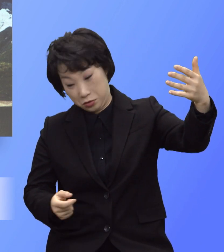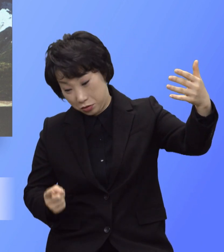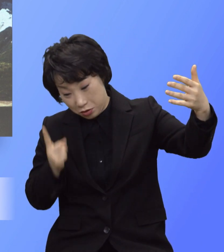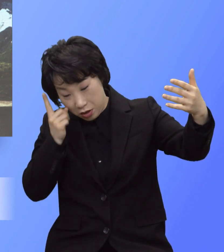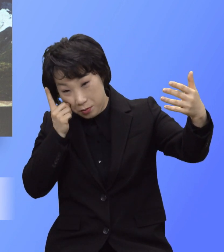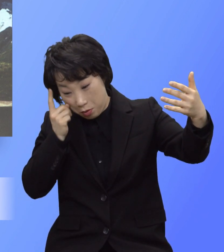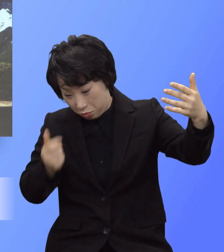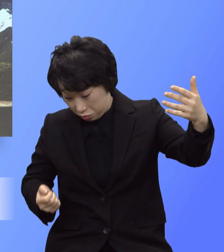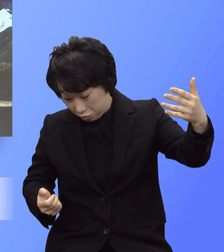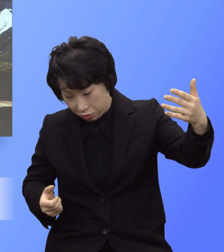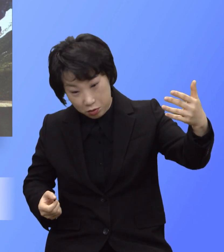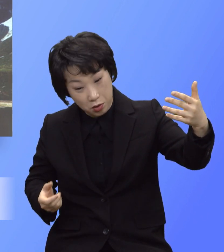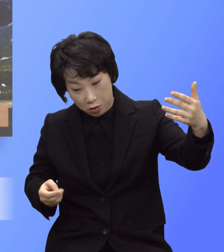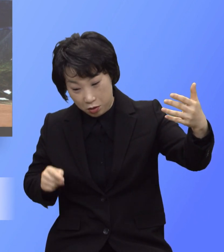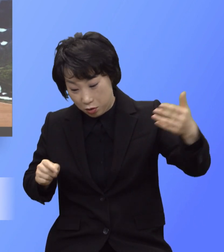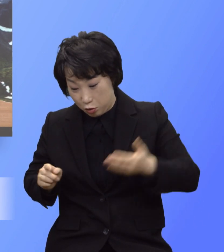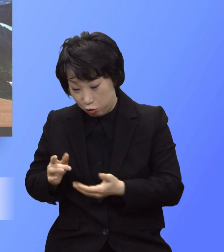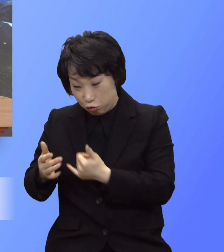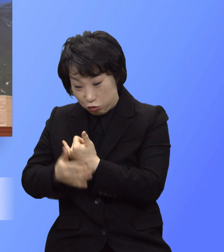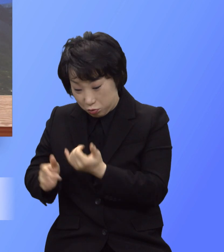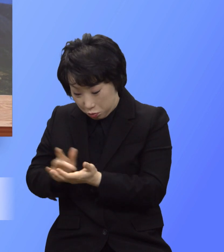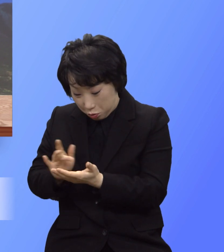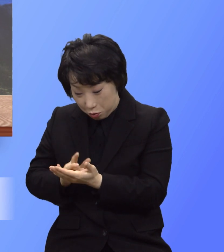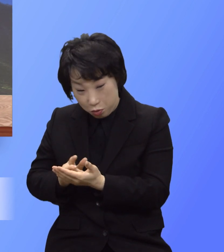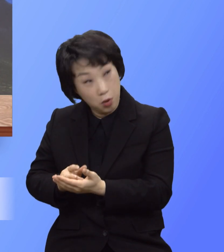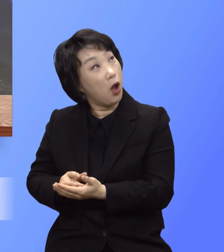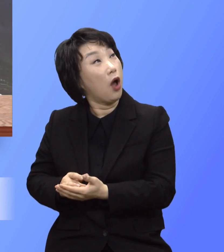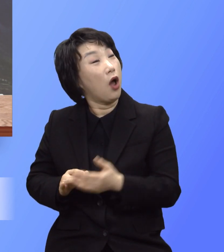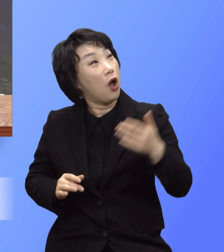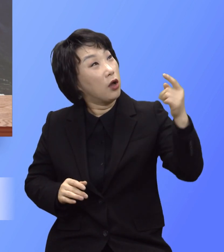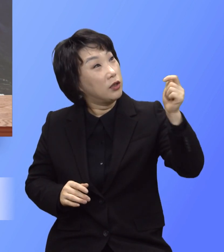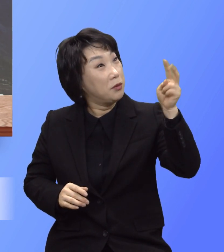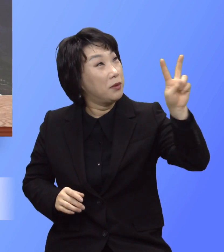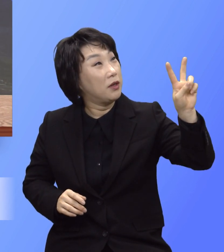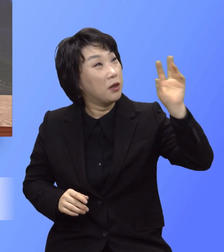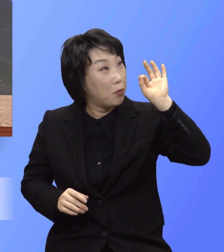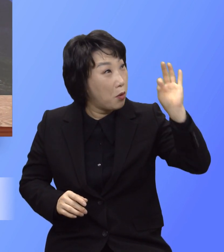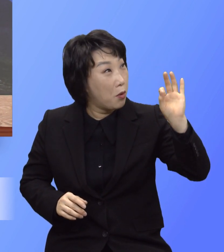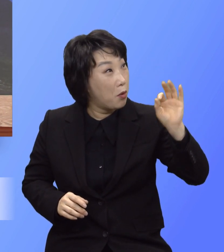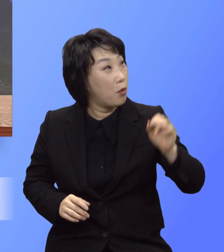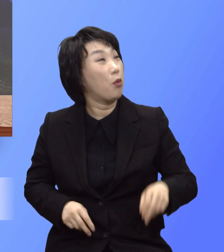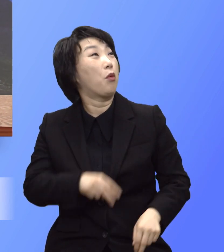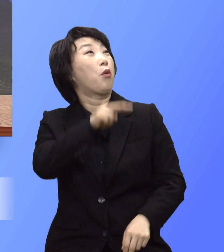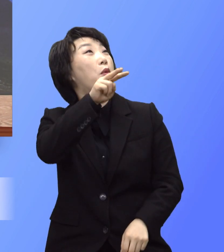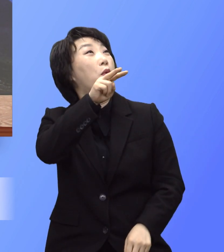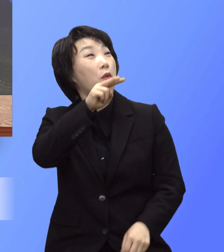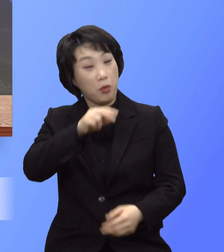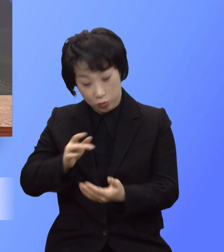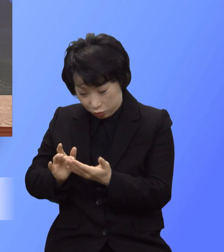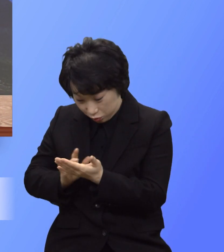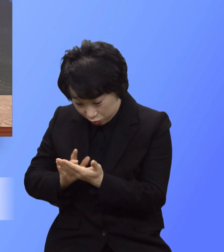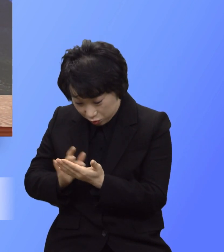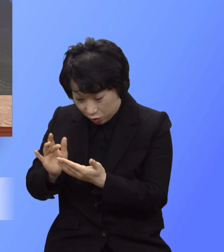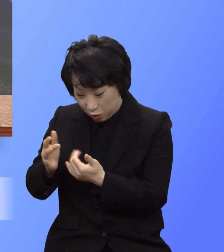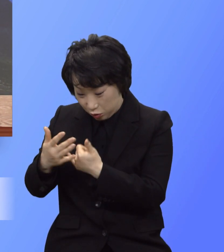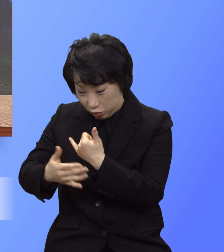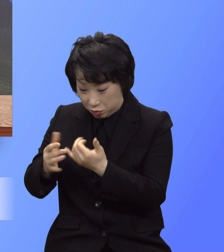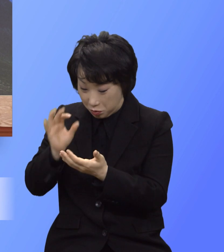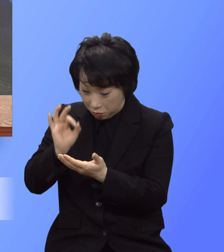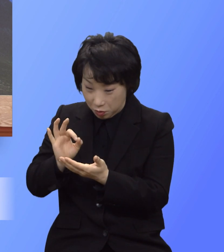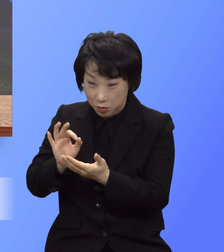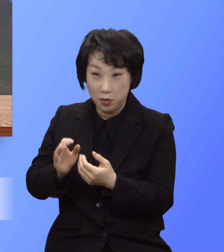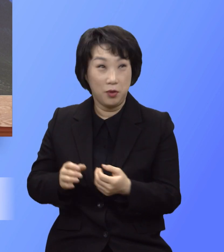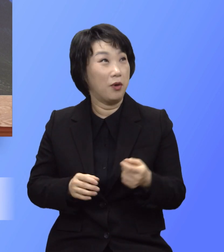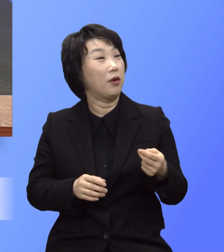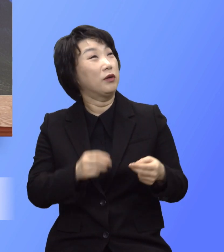손에는 스마트폰에서 유튜브 틀어놓고 텔레비 봤다 유튜브 봤다